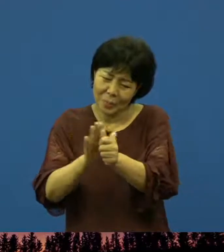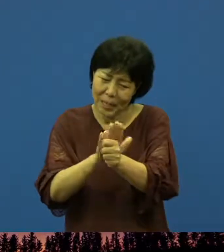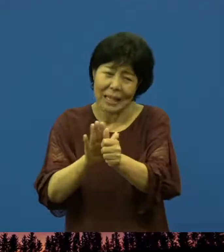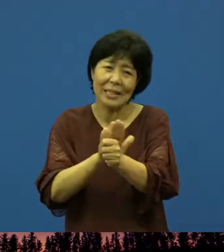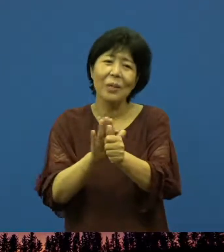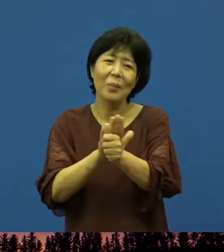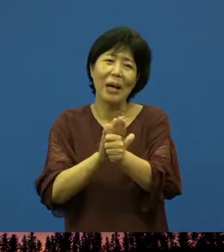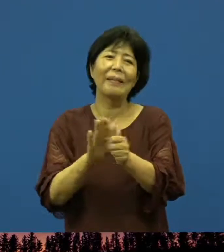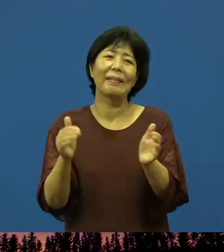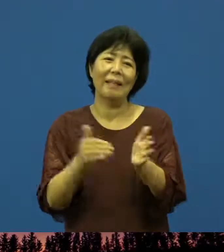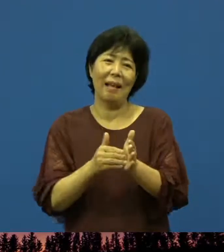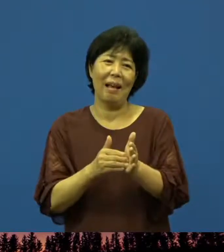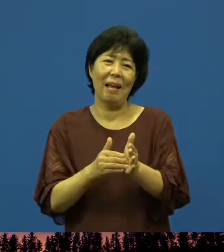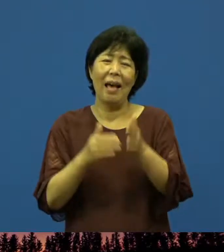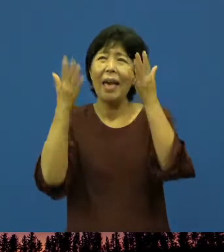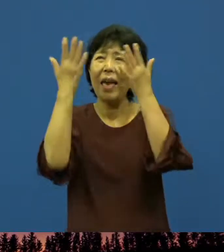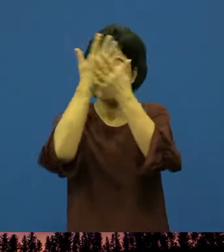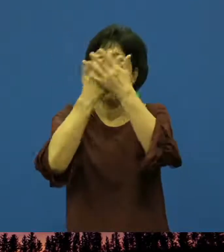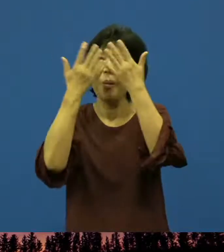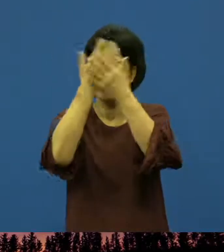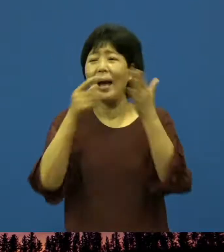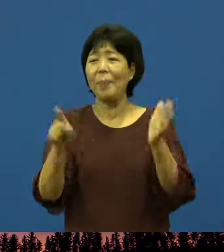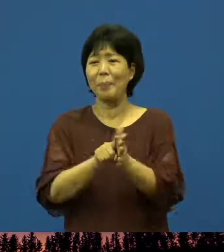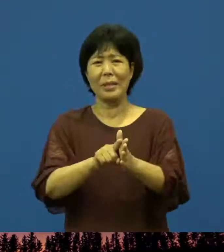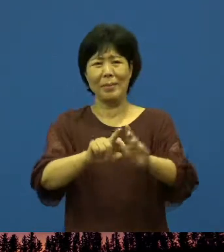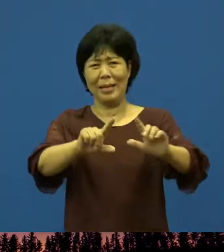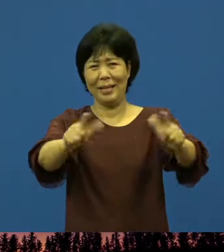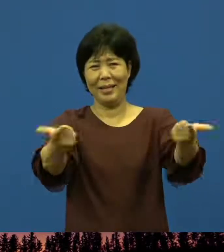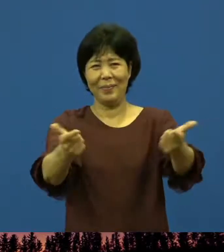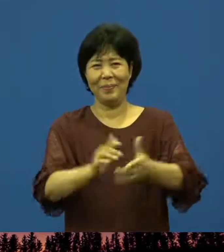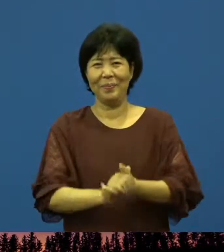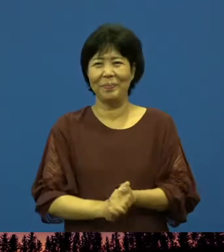바라. 결코 추상적인 신앙이 아니에요.